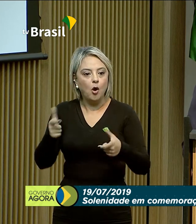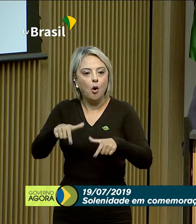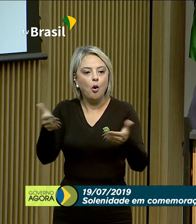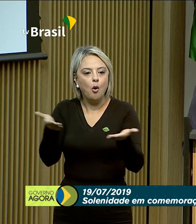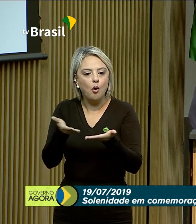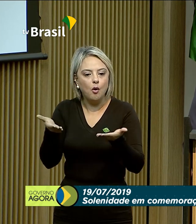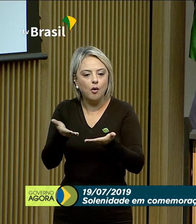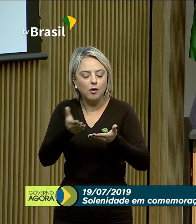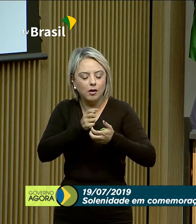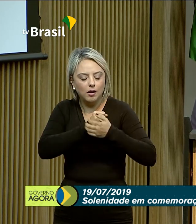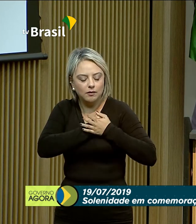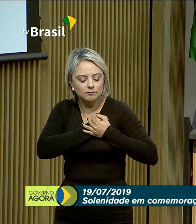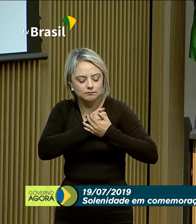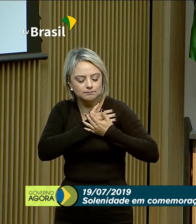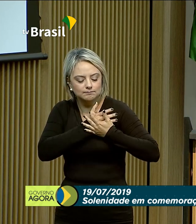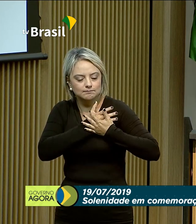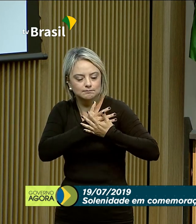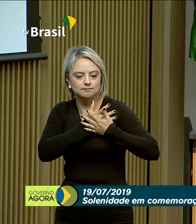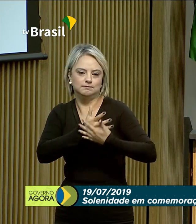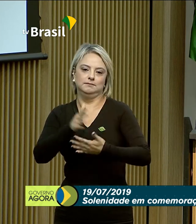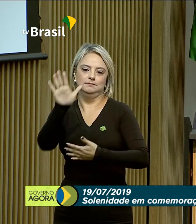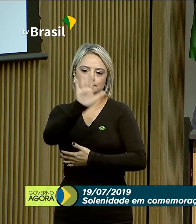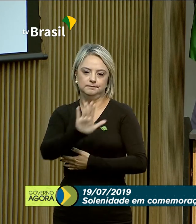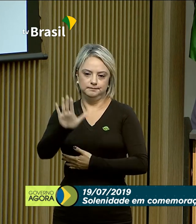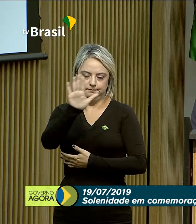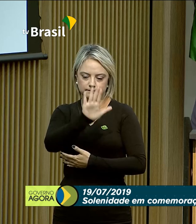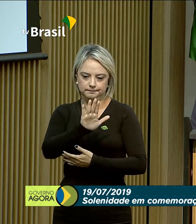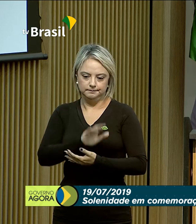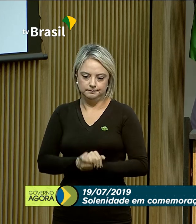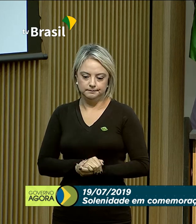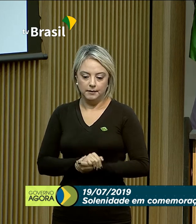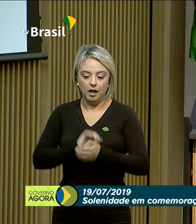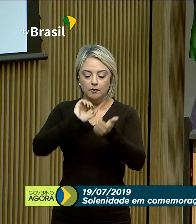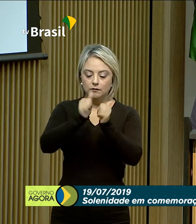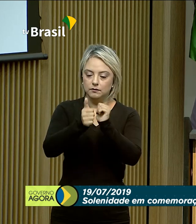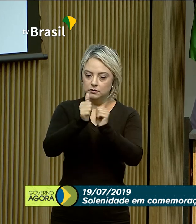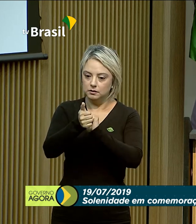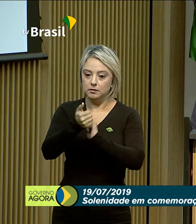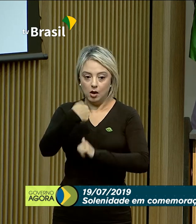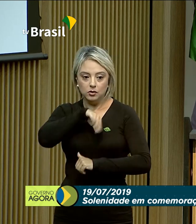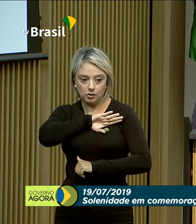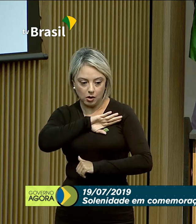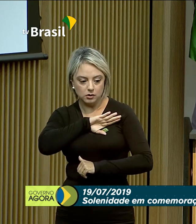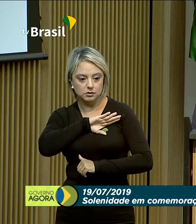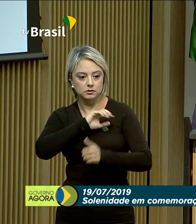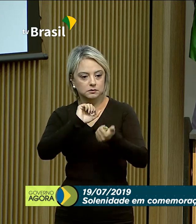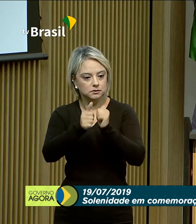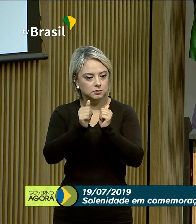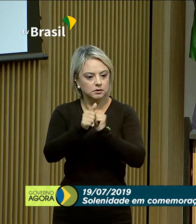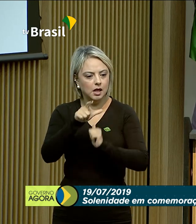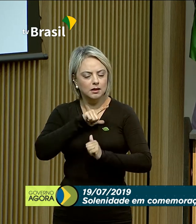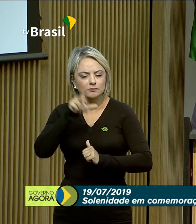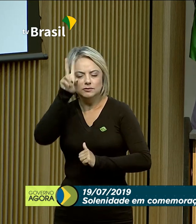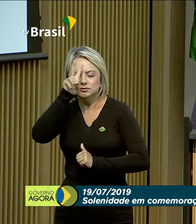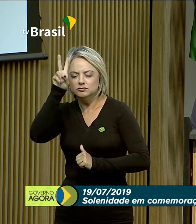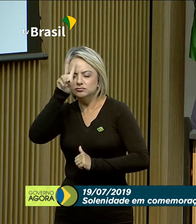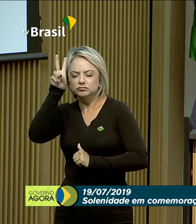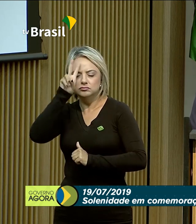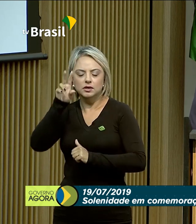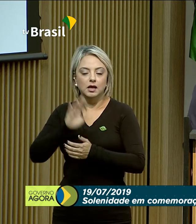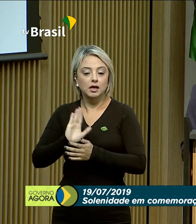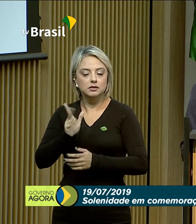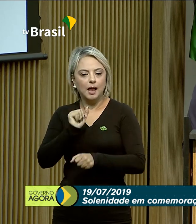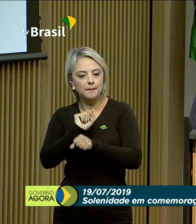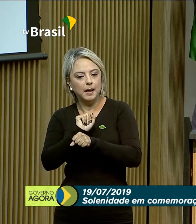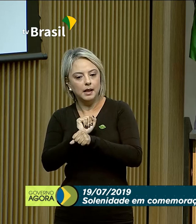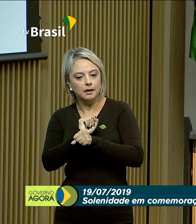até hoje, a paixão nacional. Futebol, nós do futebol, temos história para contar. Já